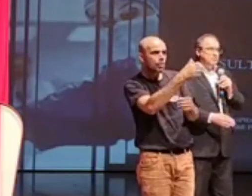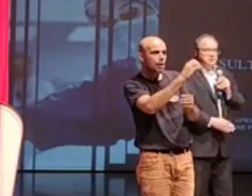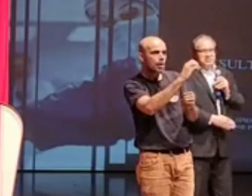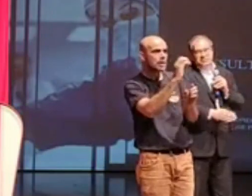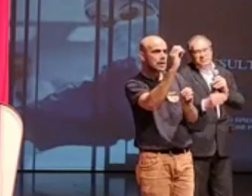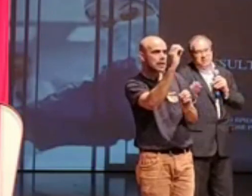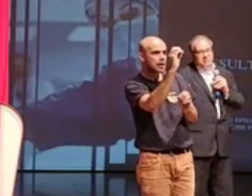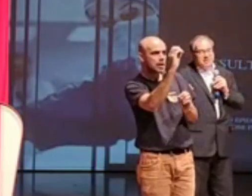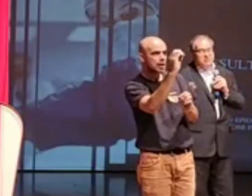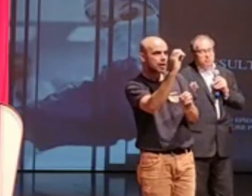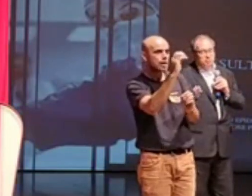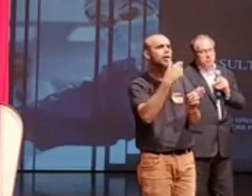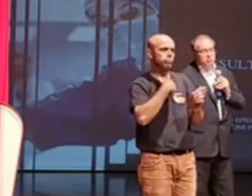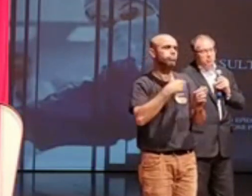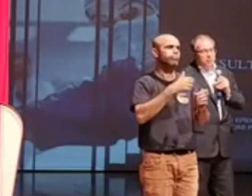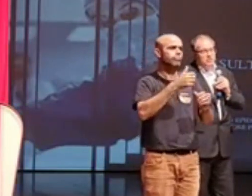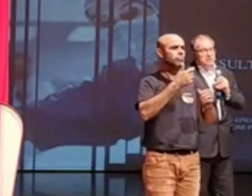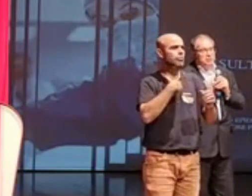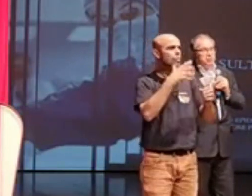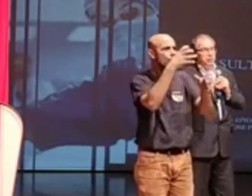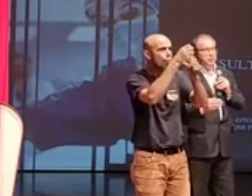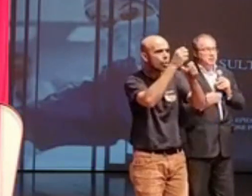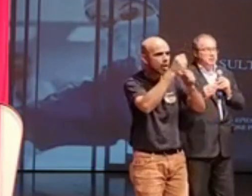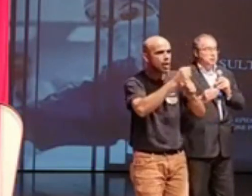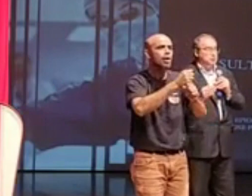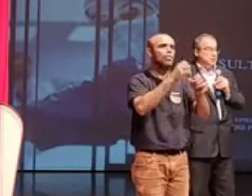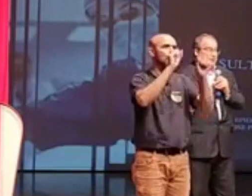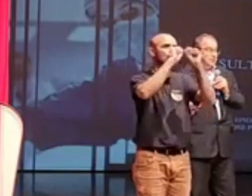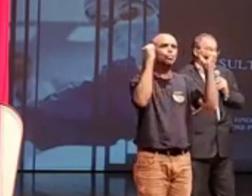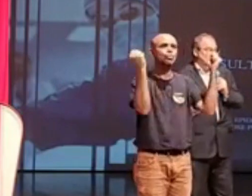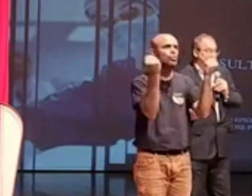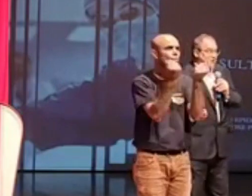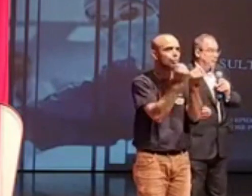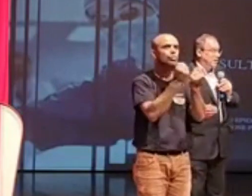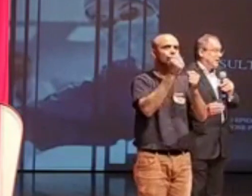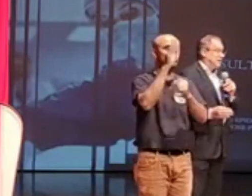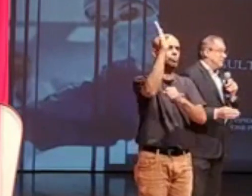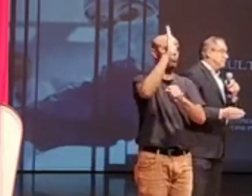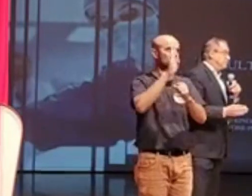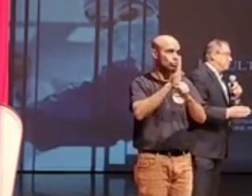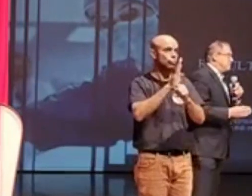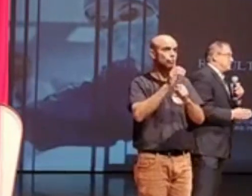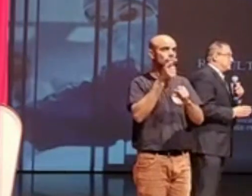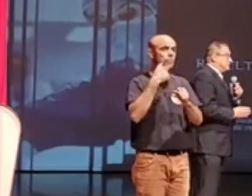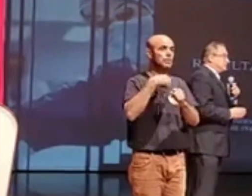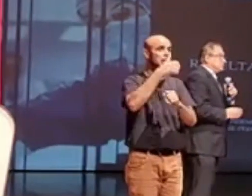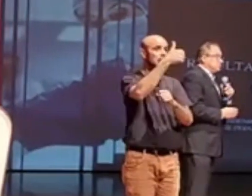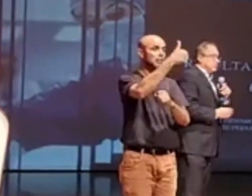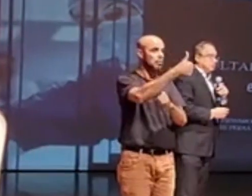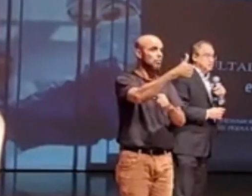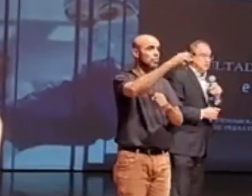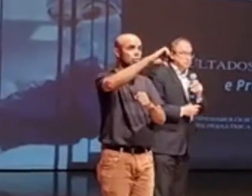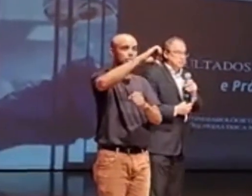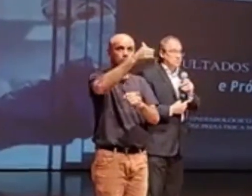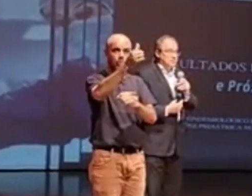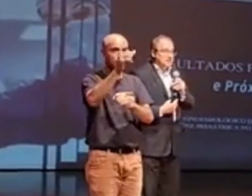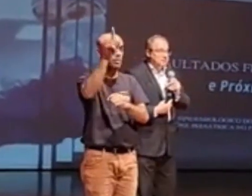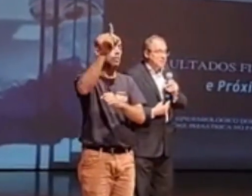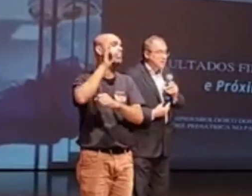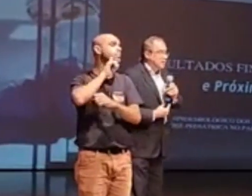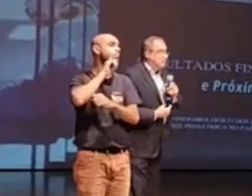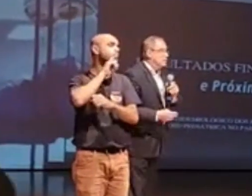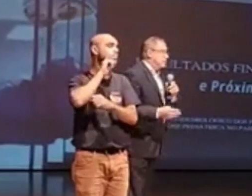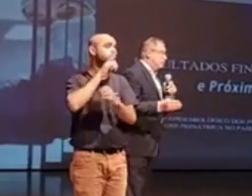definido por uma sociedade que mais estuda escoliose, que é a Scoliosis Research Society, que foi criada em 1966 nos Estados Unidos.